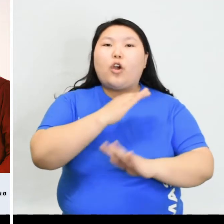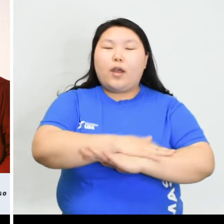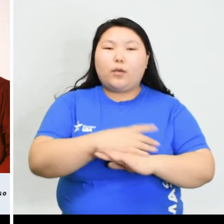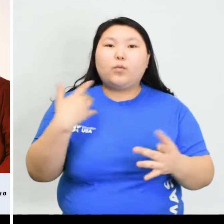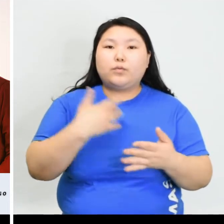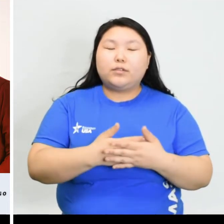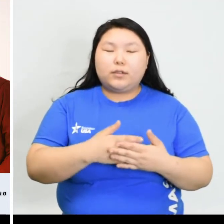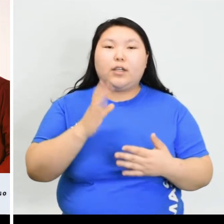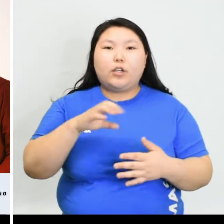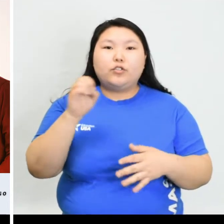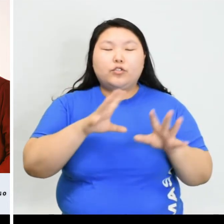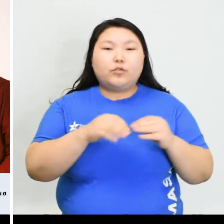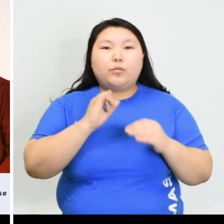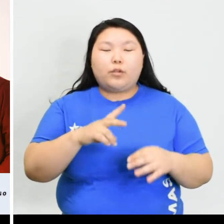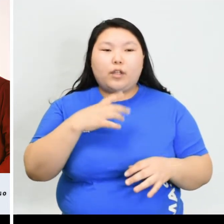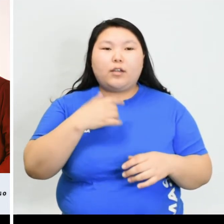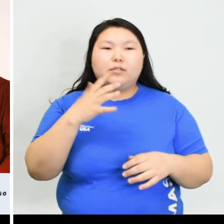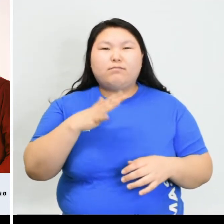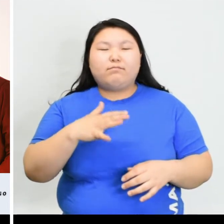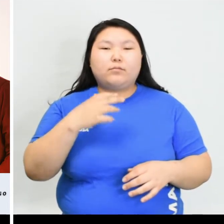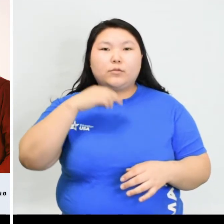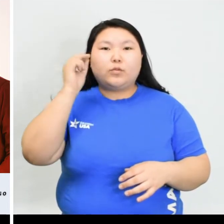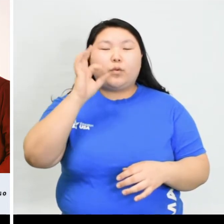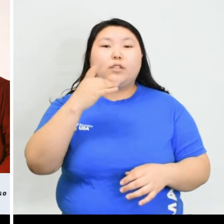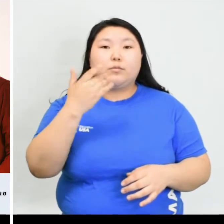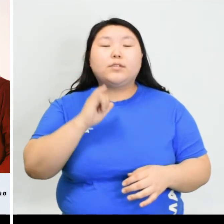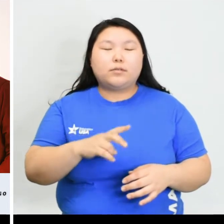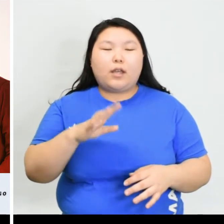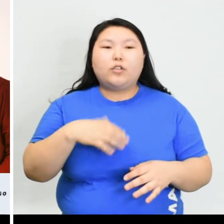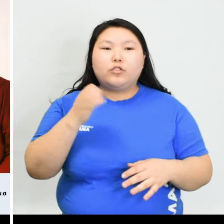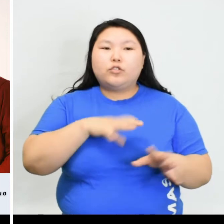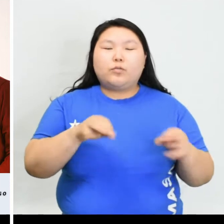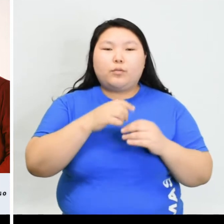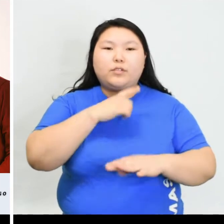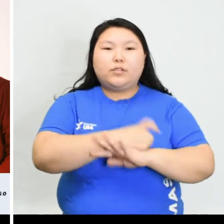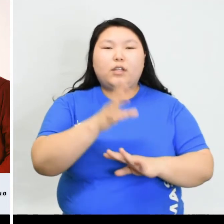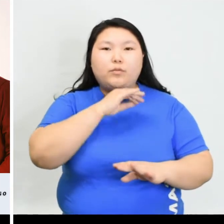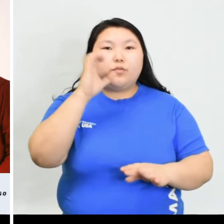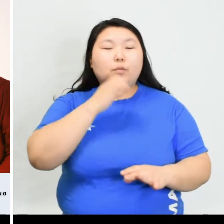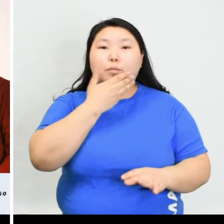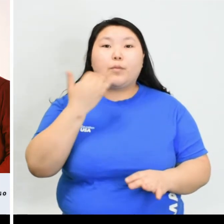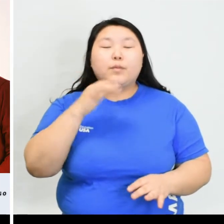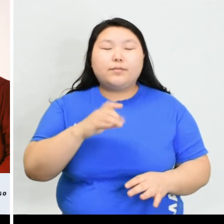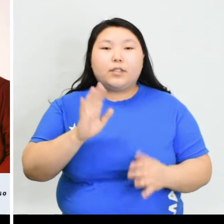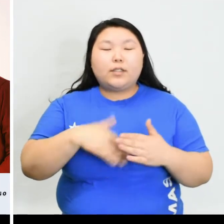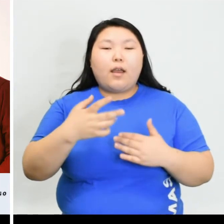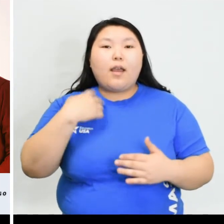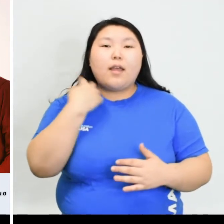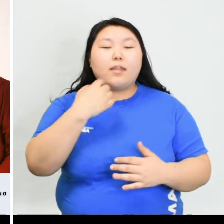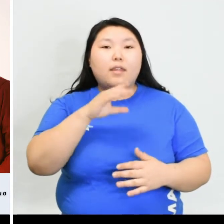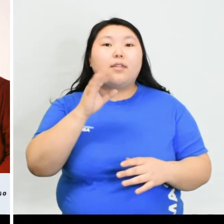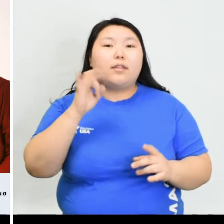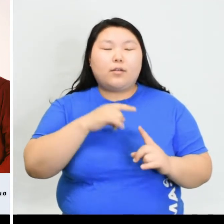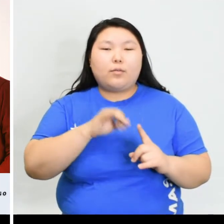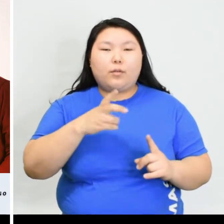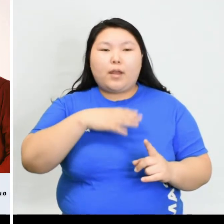5-аас 7 дугаар анги хүртлээ ер нь бол айгүй таархан сурагч байсан. Ер нь бол нэг хичээл мичээл сонирхдаг байсан. Тэгтээ яг